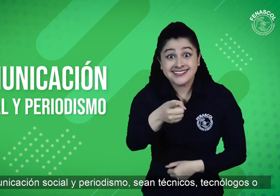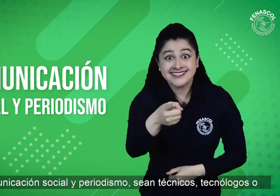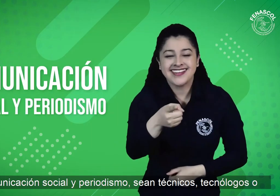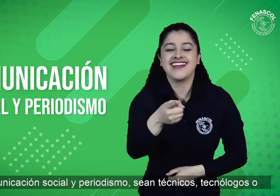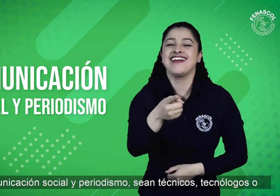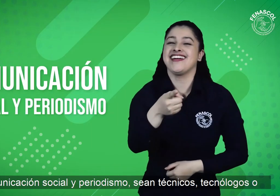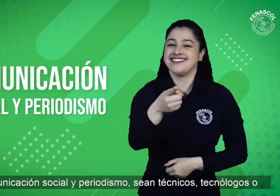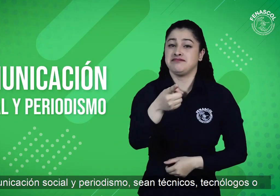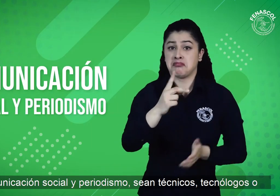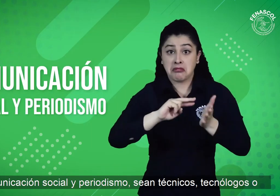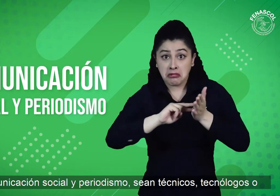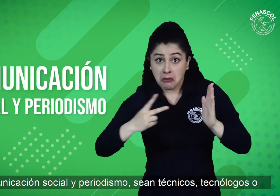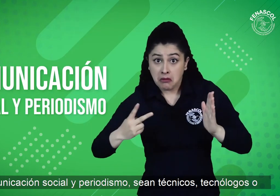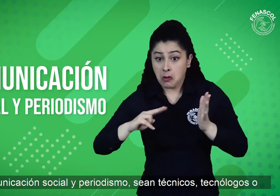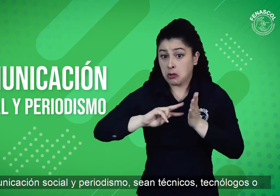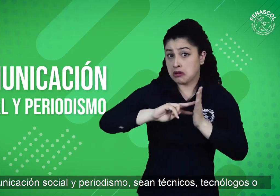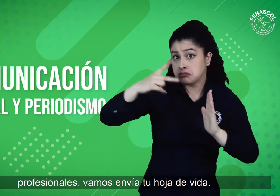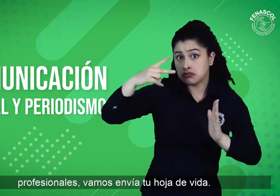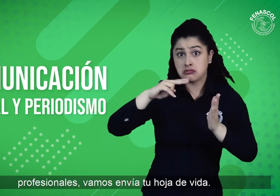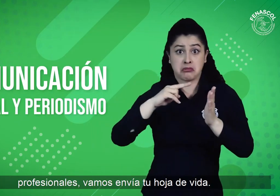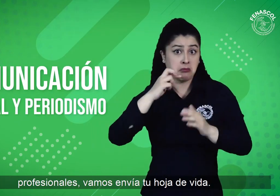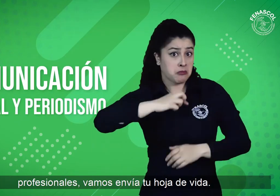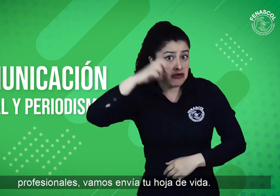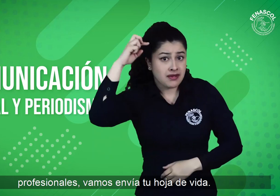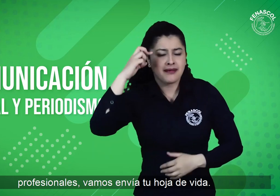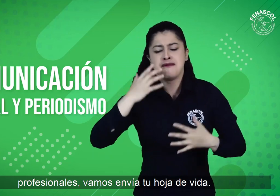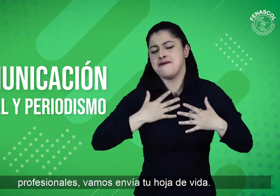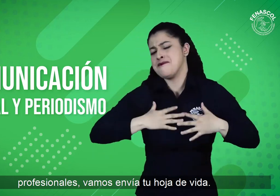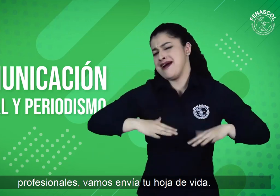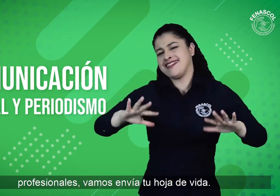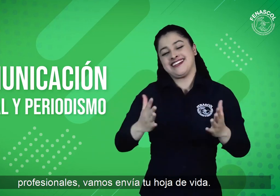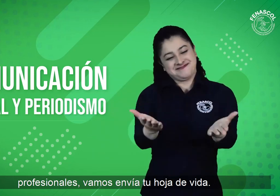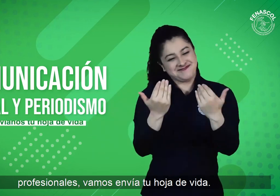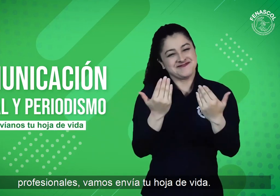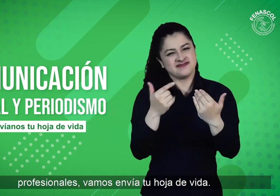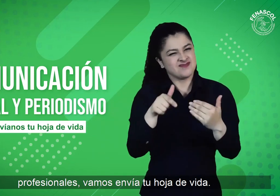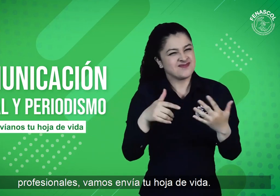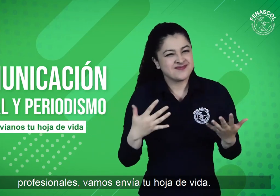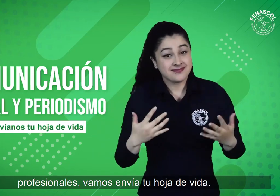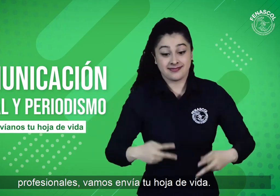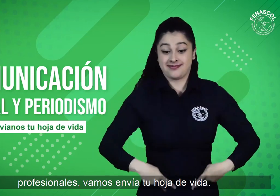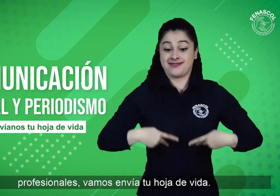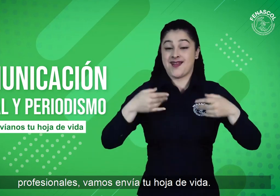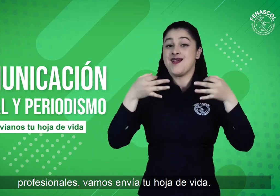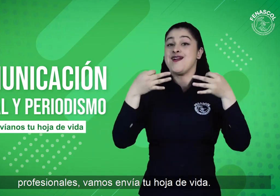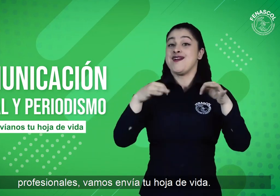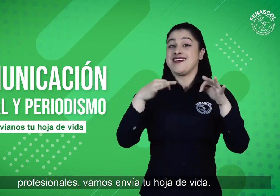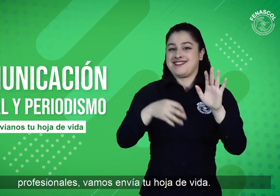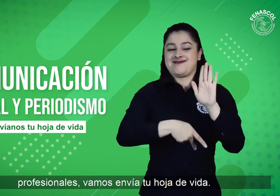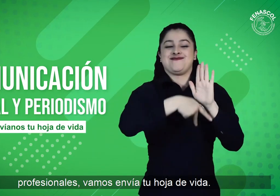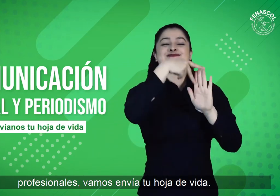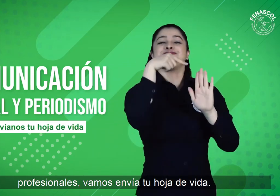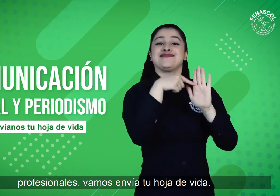y periodismo, sean técnicos, tecnólogos o profesionales. ¡Vamos! Envía tu hoja de vida.